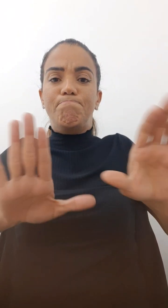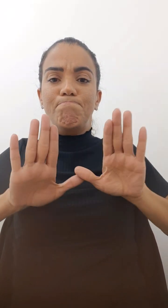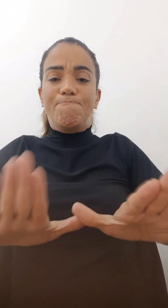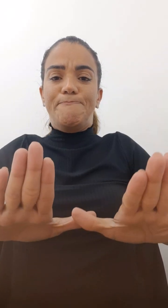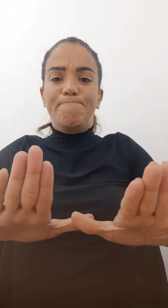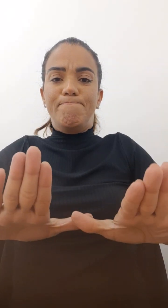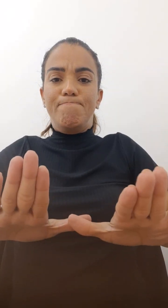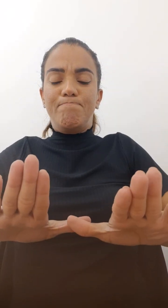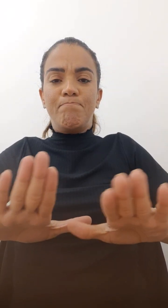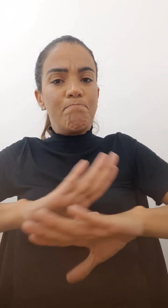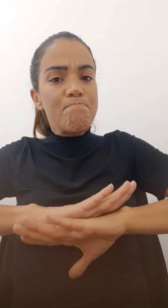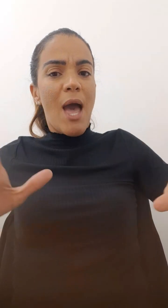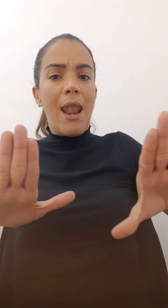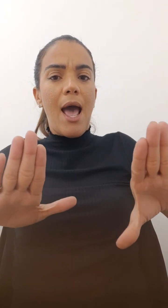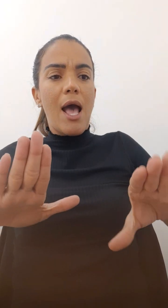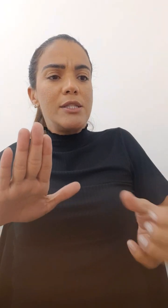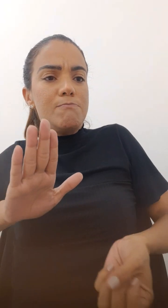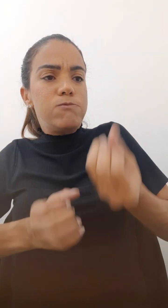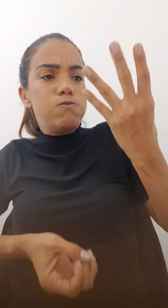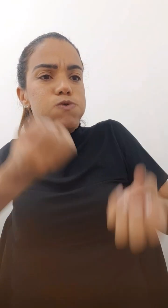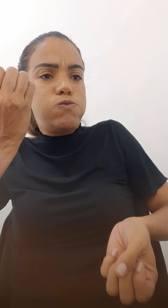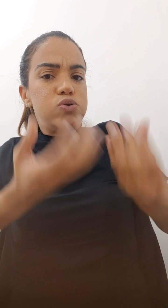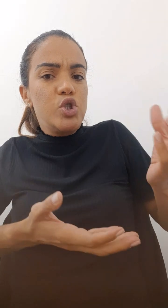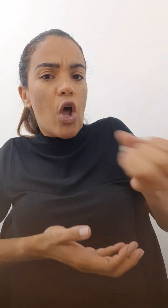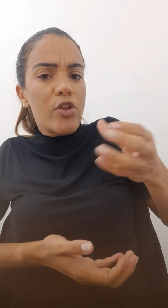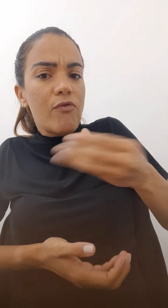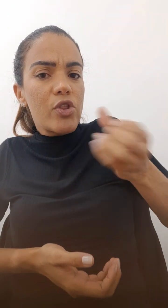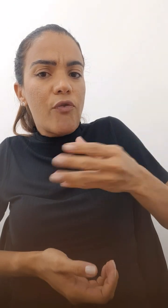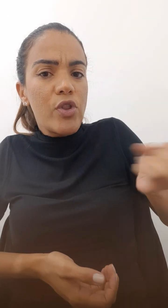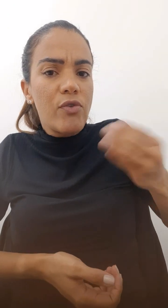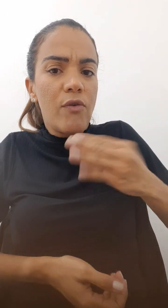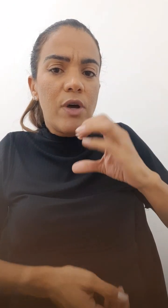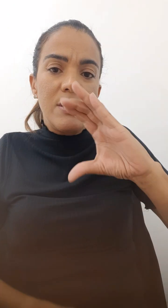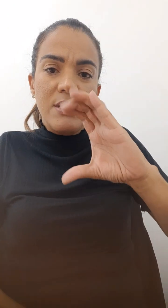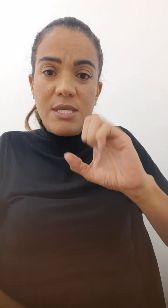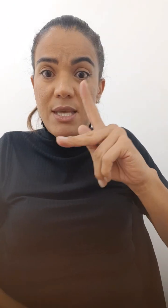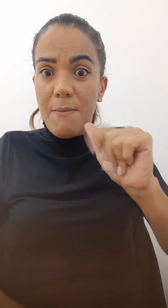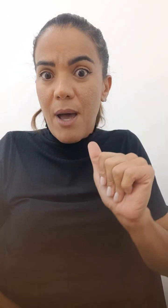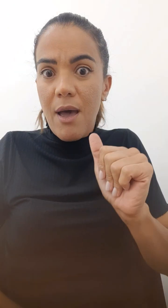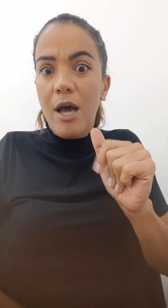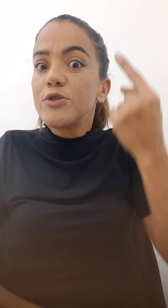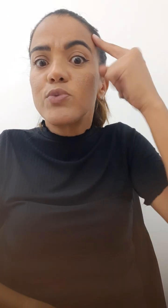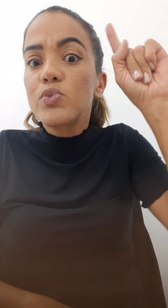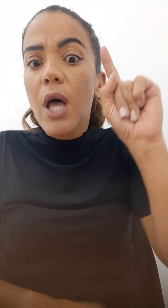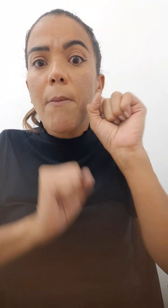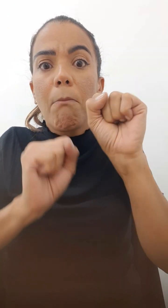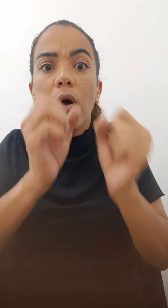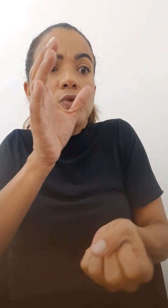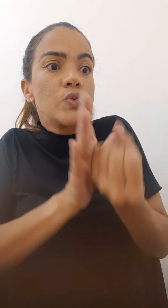e precisamos parar, cessar o surgimento de novas variantes, ou seja, de novas